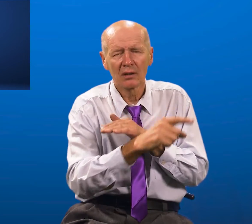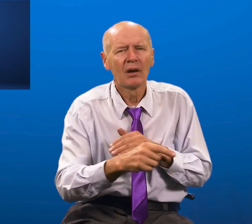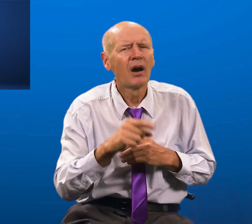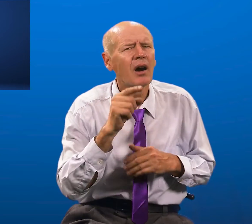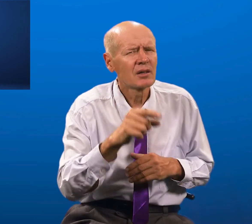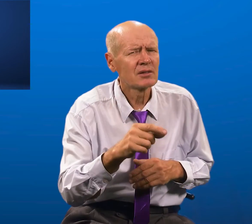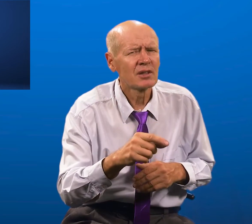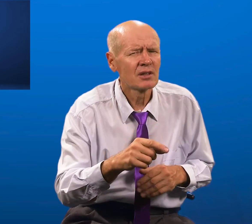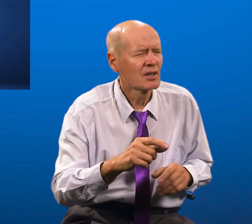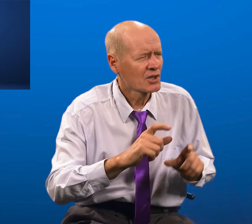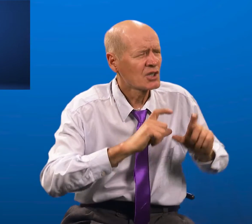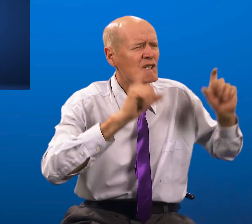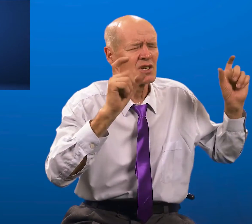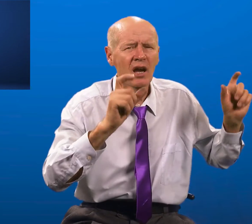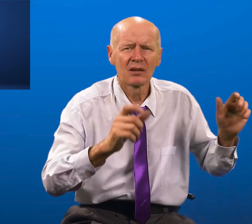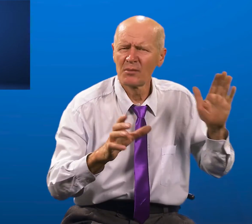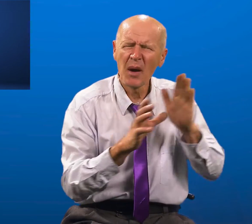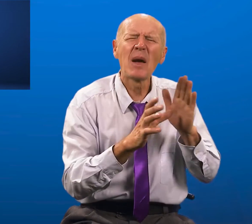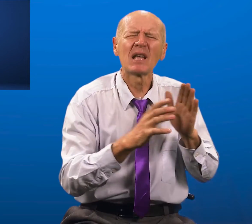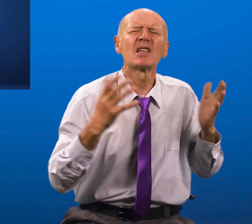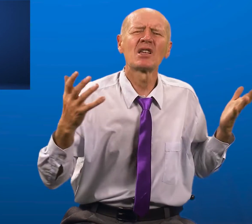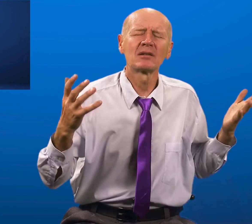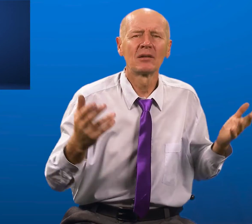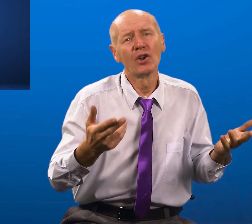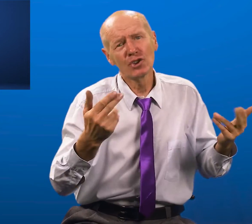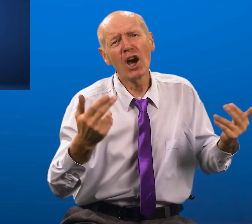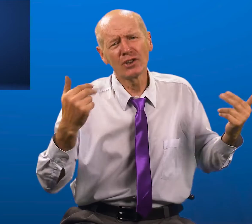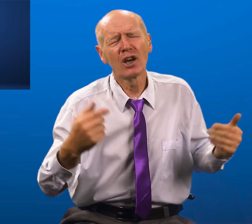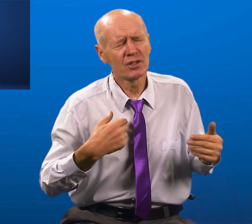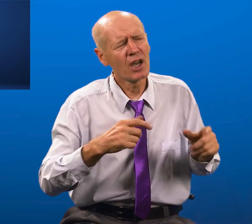пытался кричать о помощи? Мальчик ответил, да,